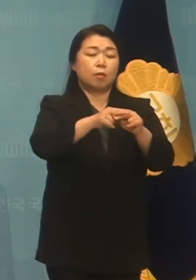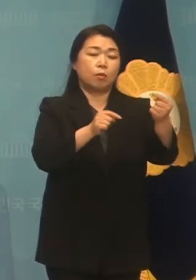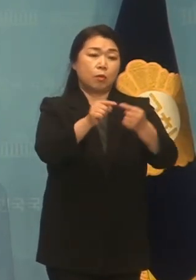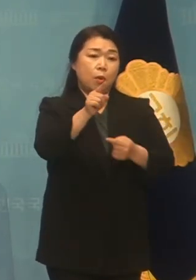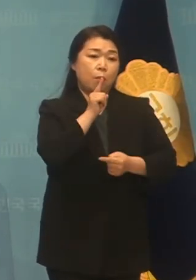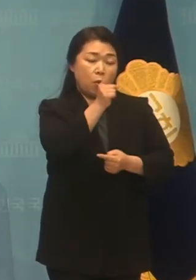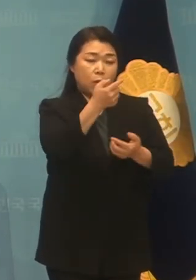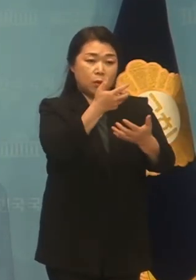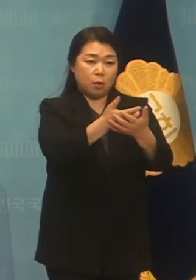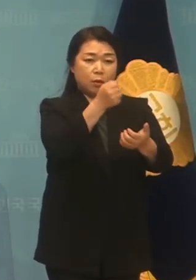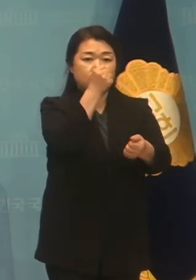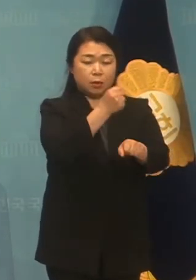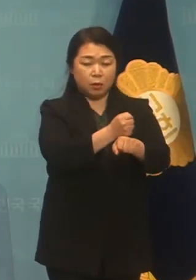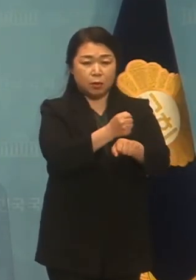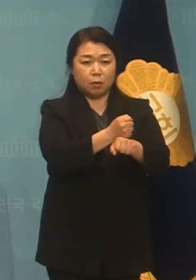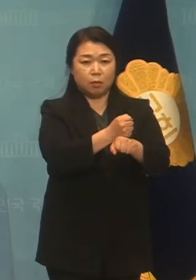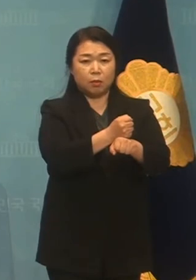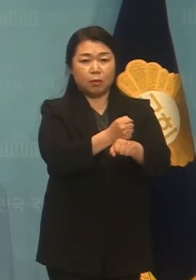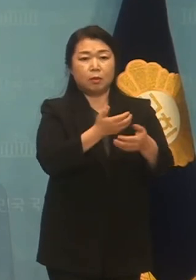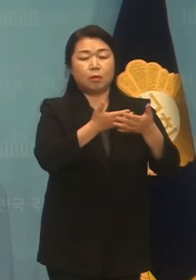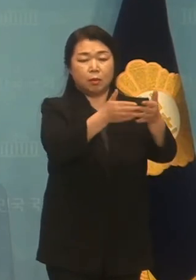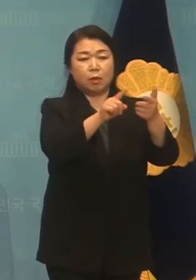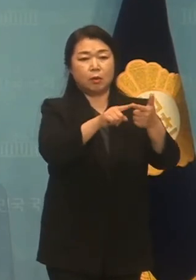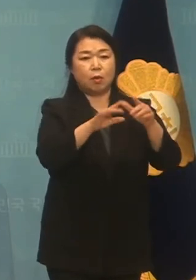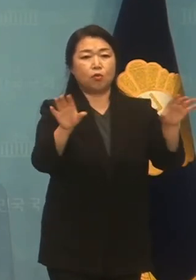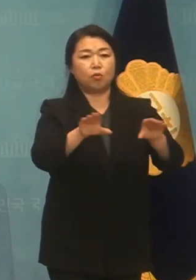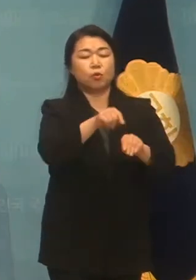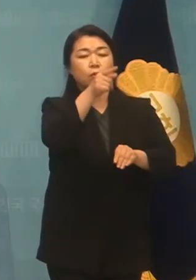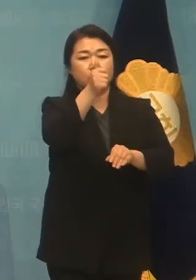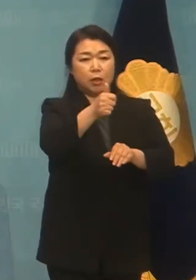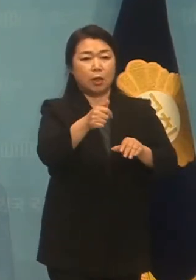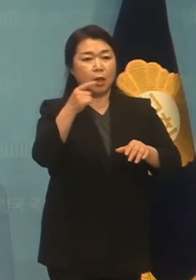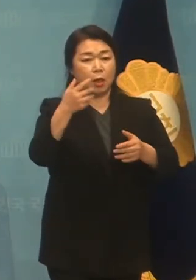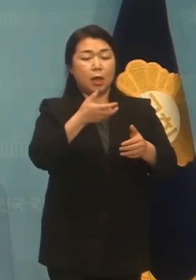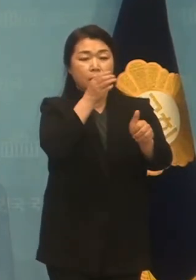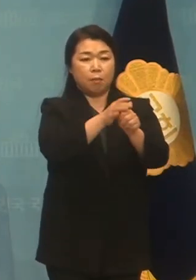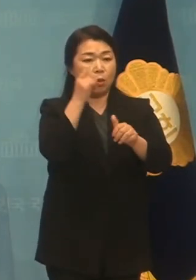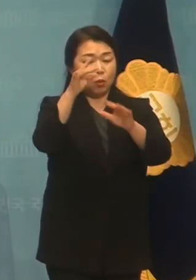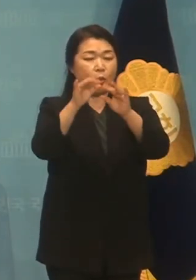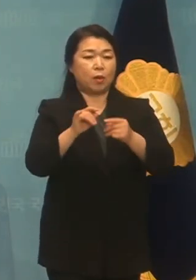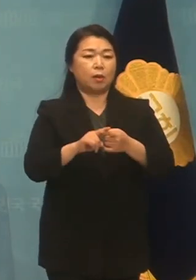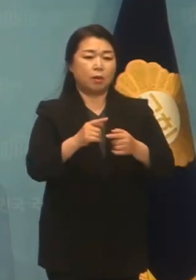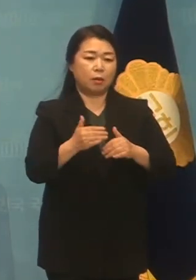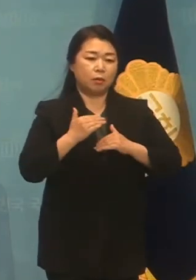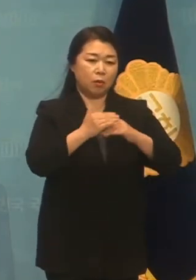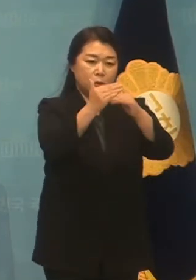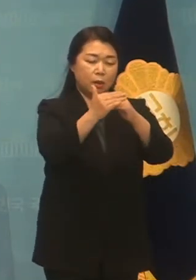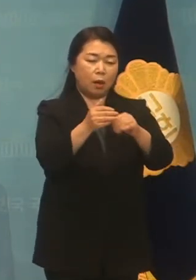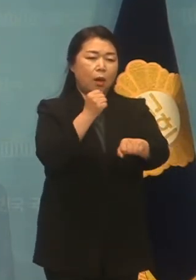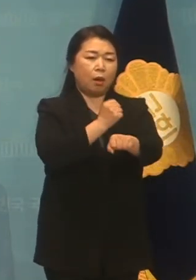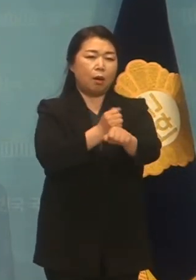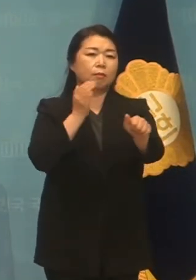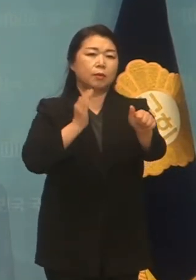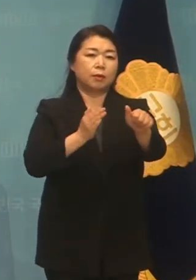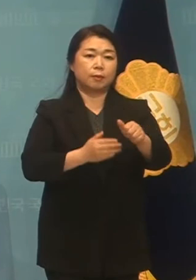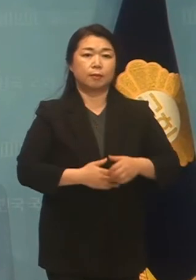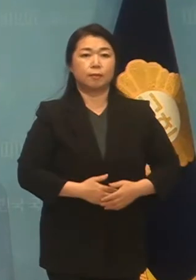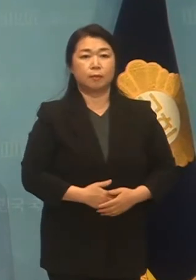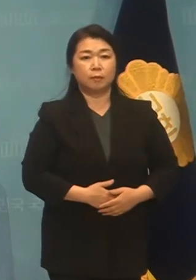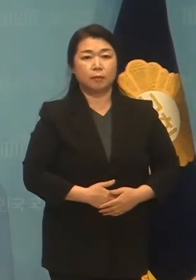보고서 채택과 국무총리 김부겸 후보자 임명 동의의 인준 절차에 나서주시길